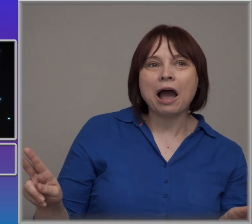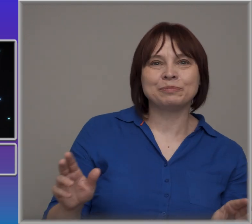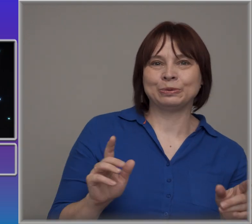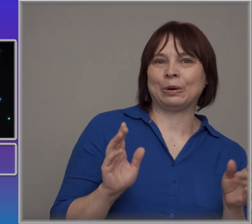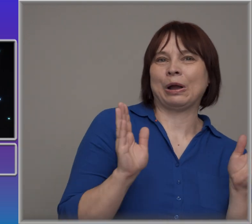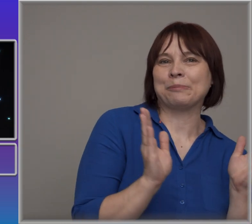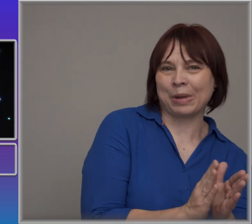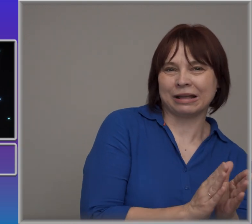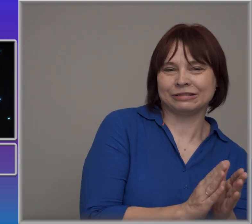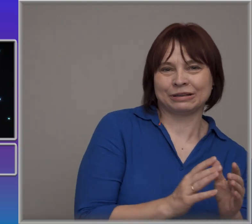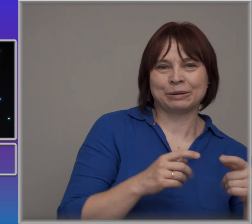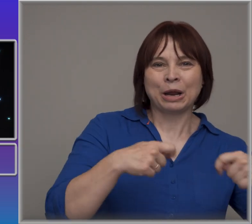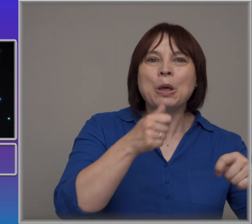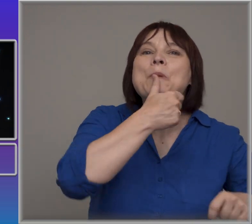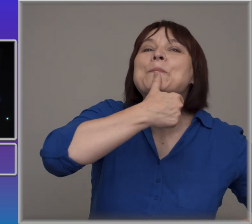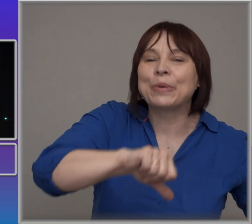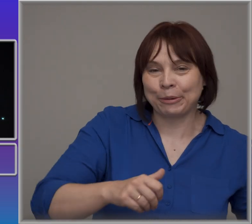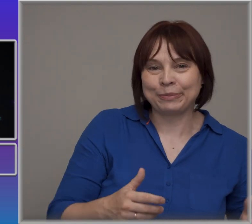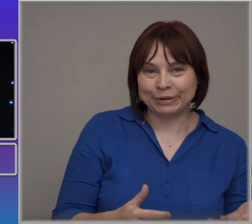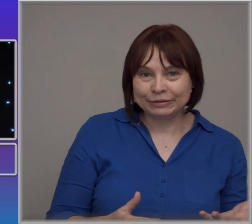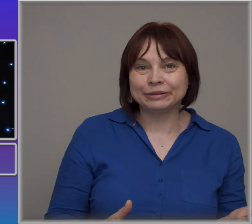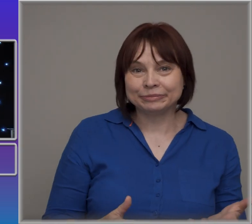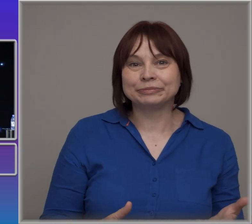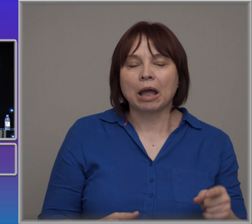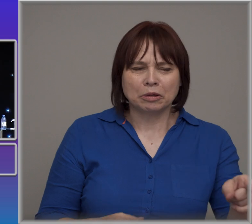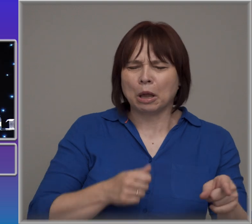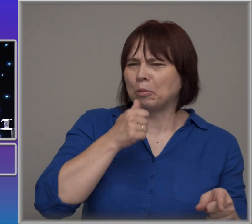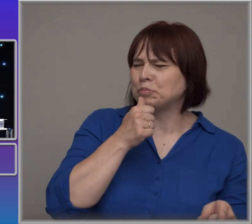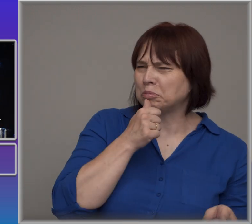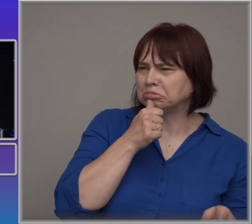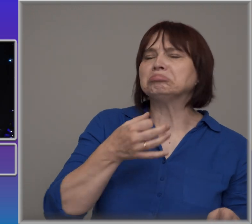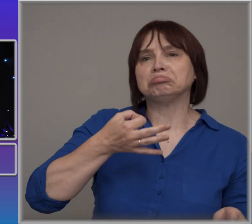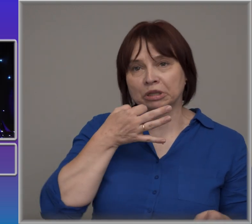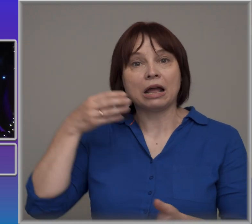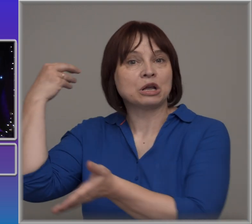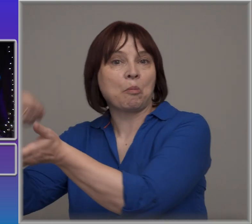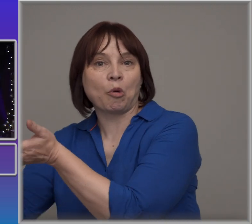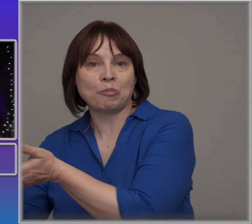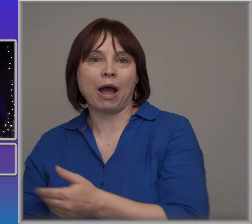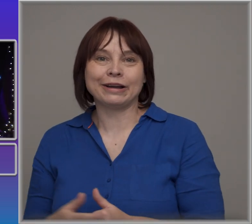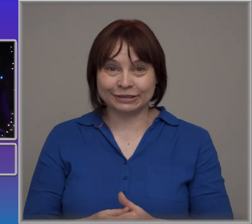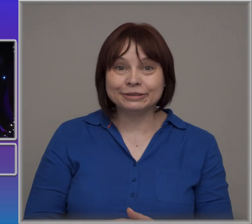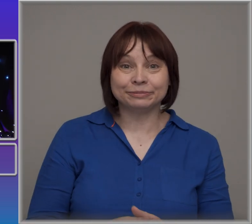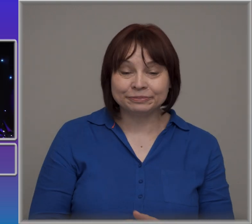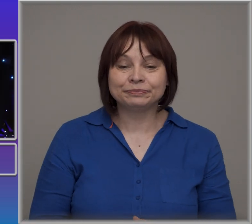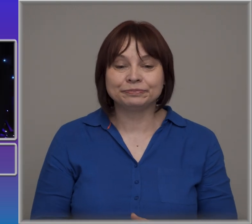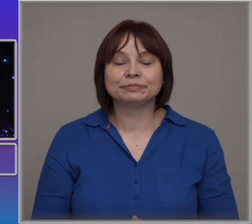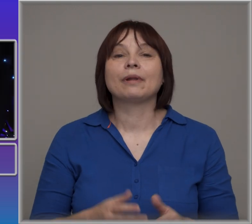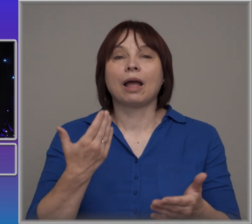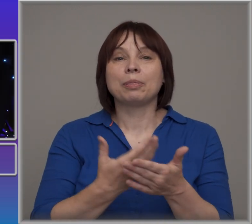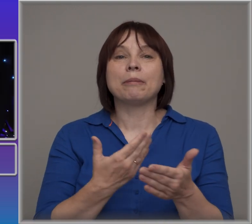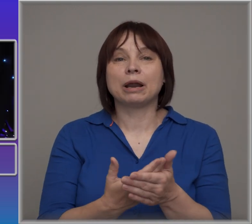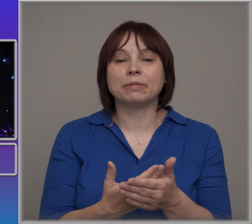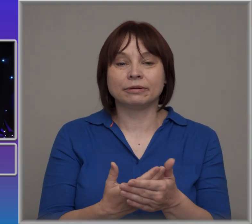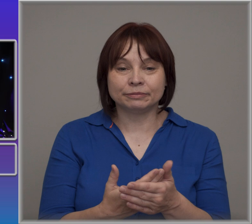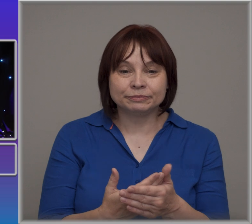подобие. Давайте я просто для себя, чтобы нам было понятнее, скажу так. Человек – это как демо-версия. Вы